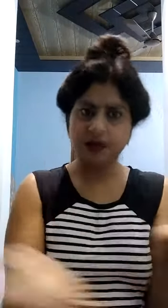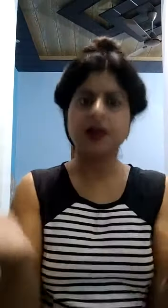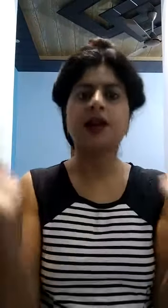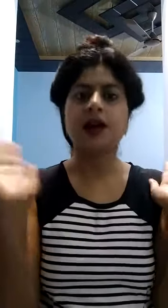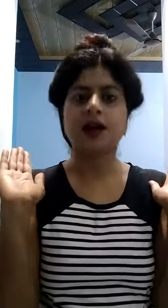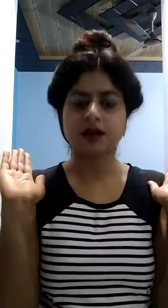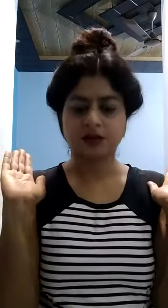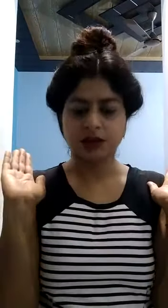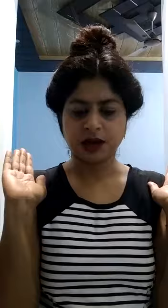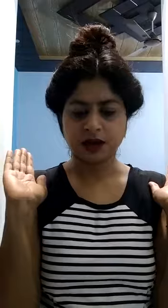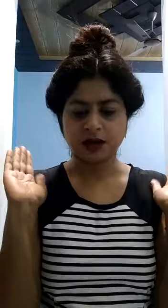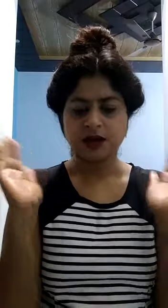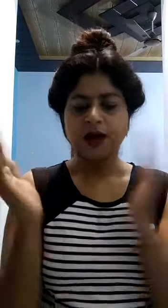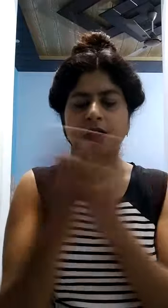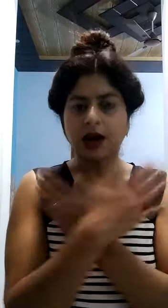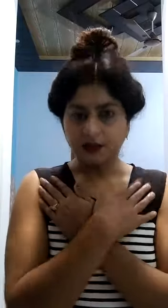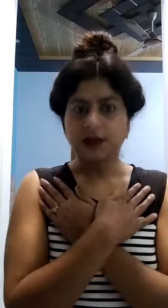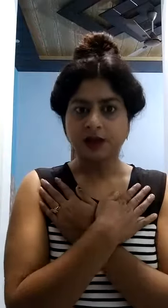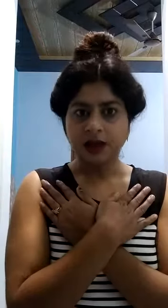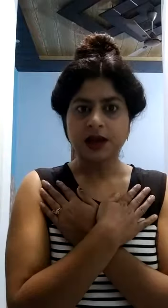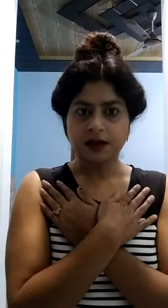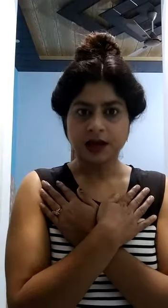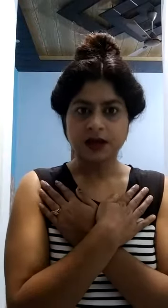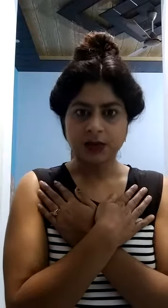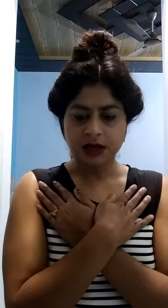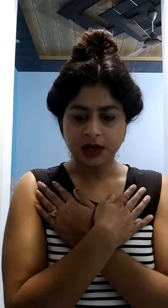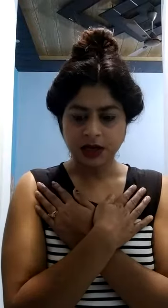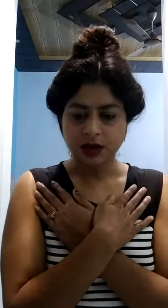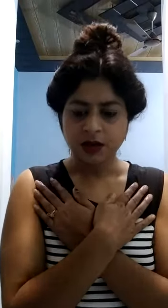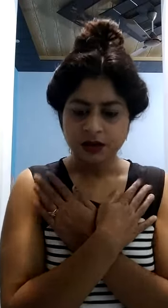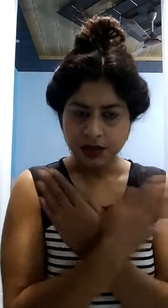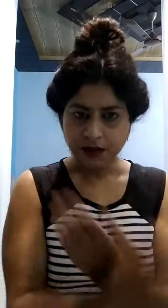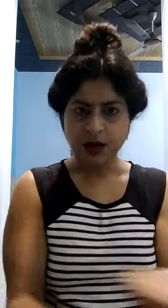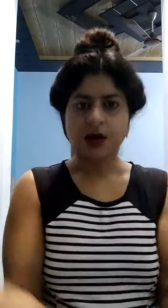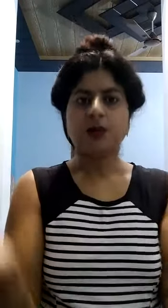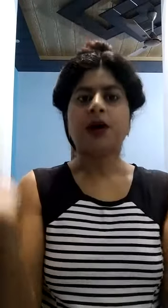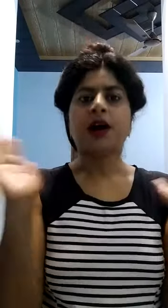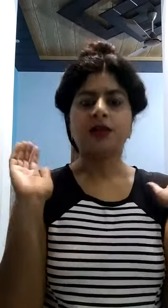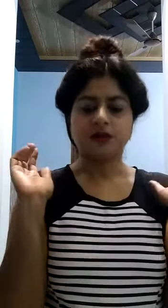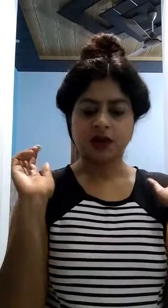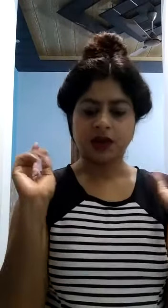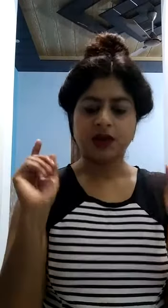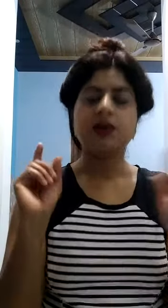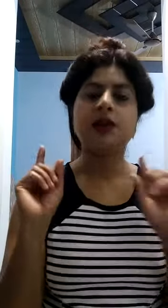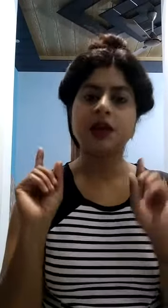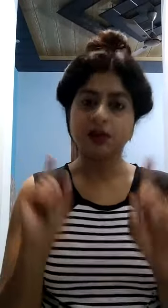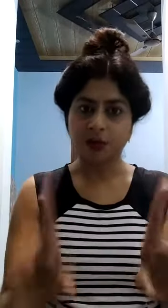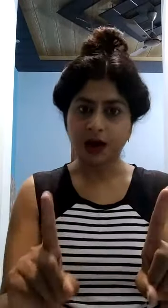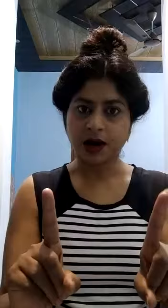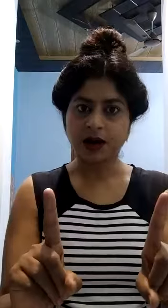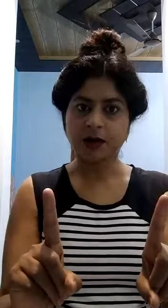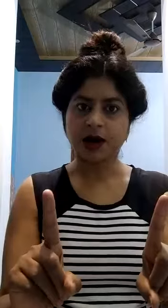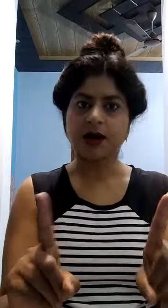है तूने आज तेरी बेटी का उपहार तुझे यह उपहार